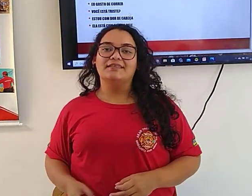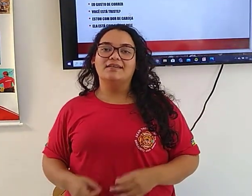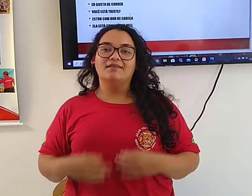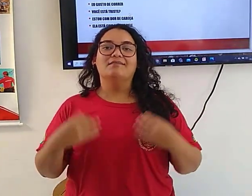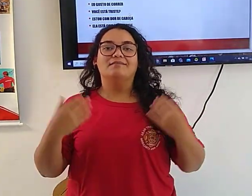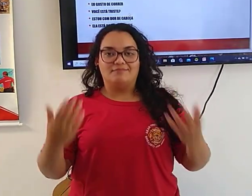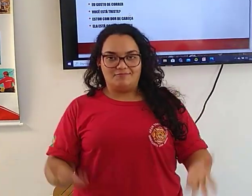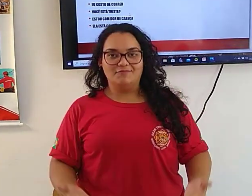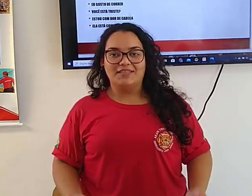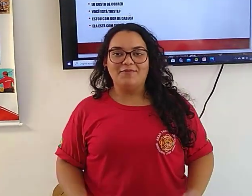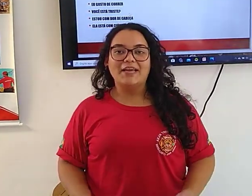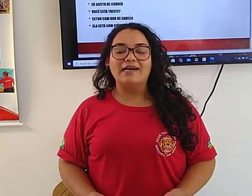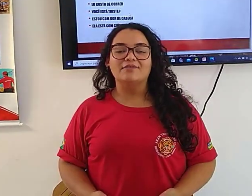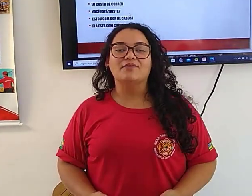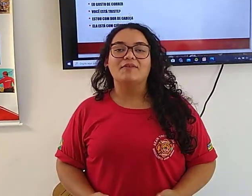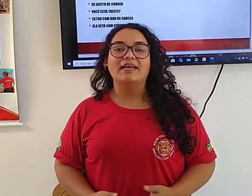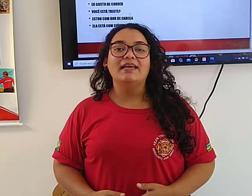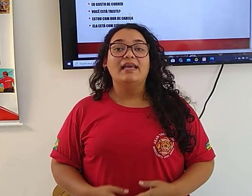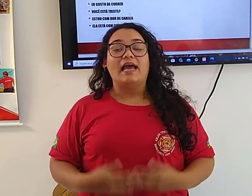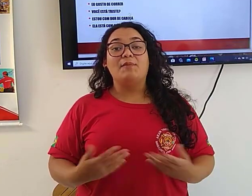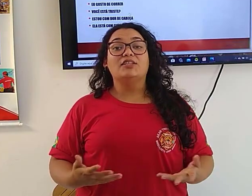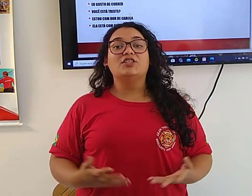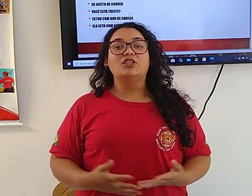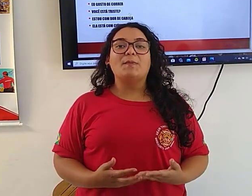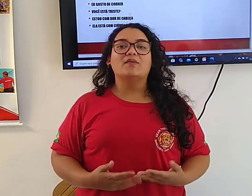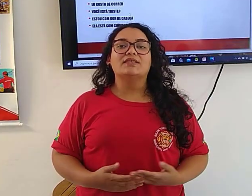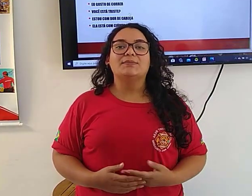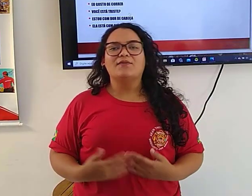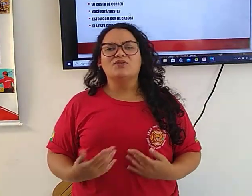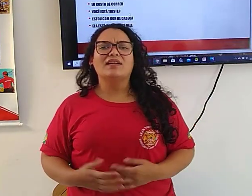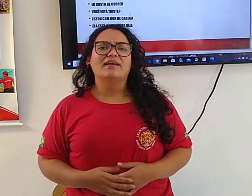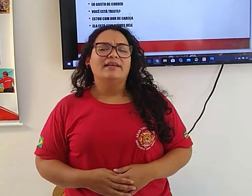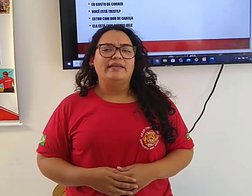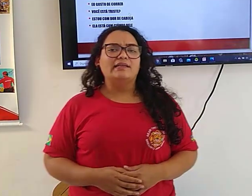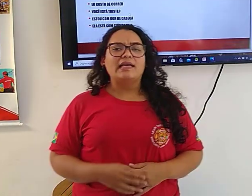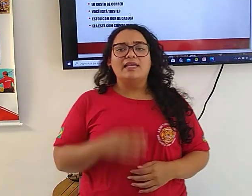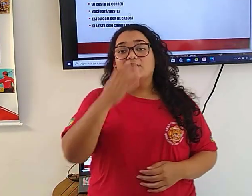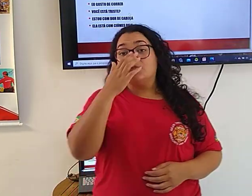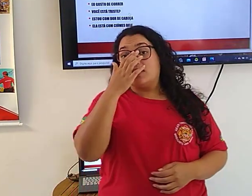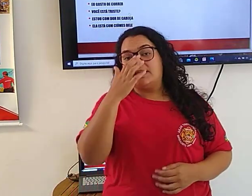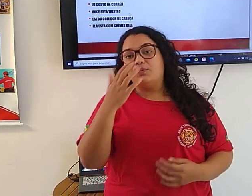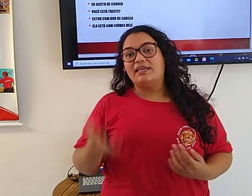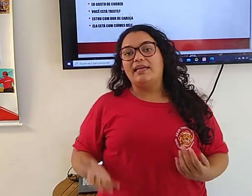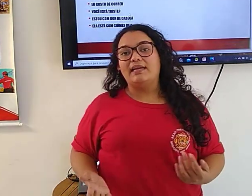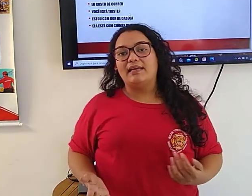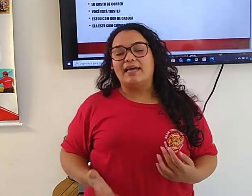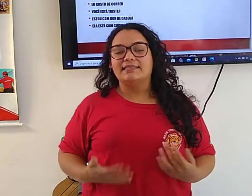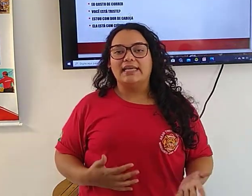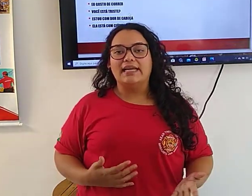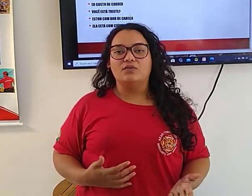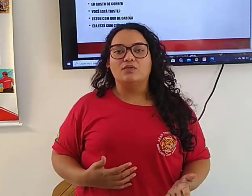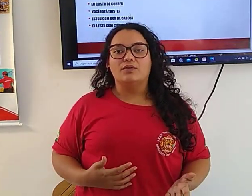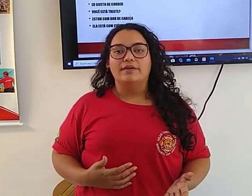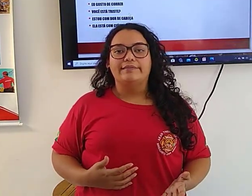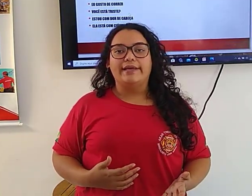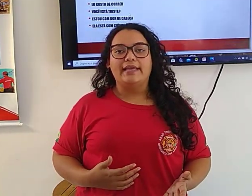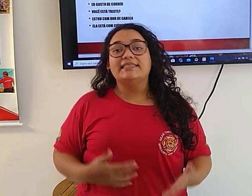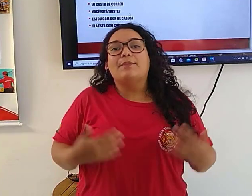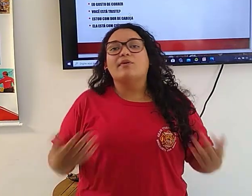representa um significado, não é? Aí muita gente me pergunta assim, professora, e na Libras, por exemplo, tem acento? E se, por exemplo,